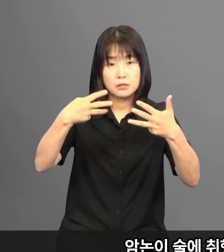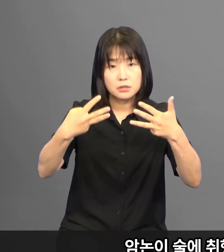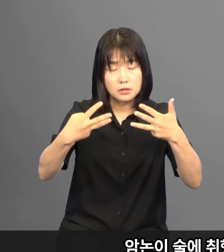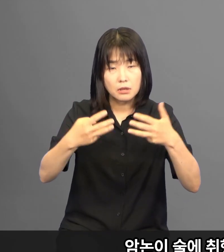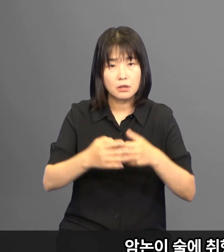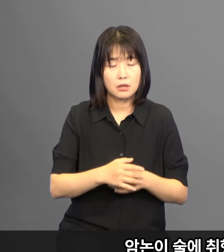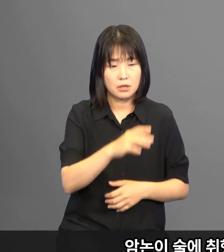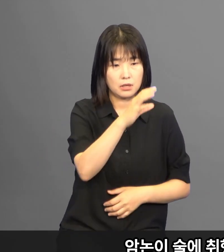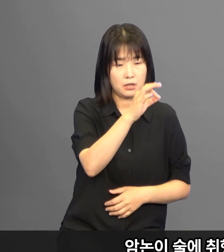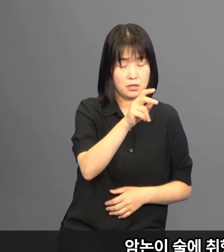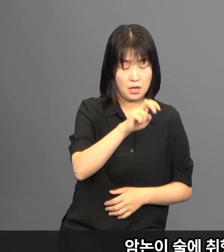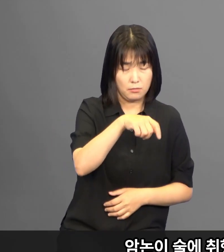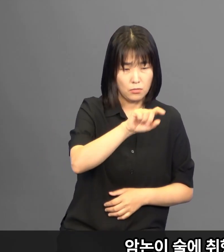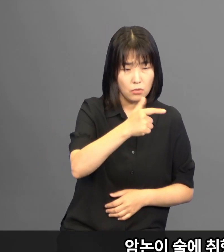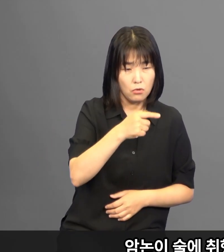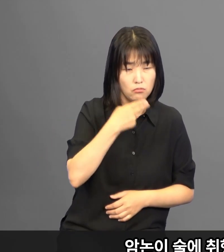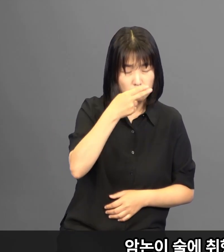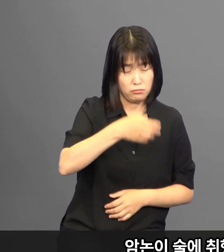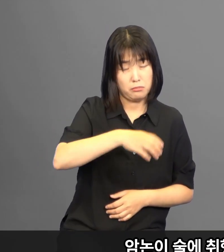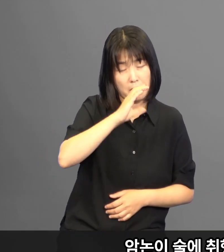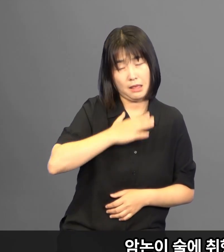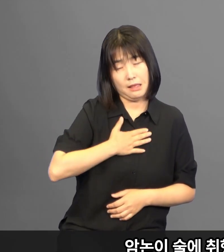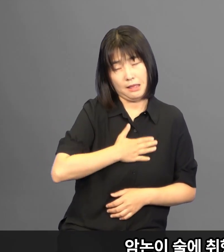술에 취해 있을 때, 좋다고 있을 때